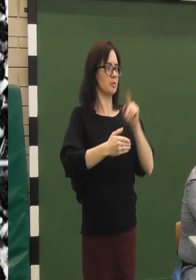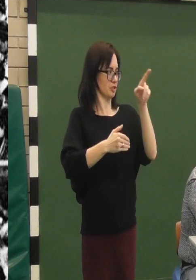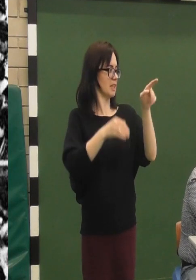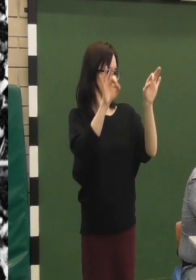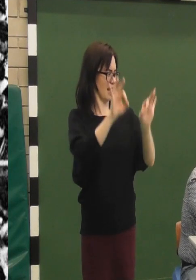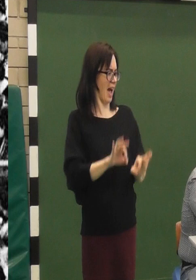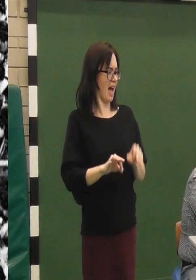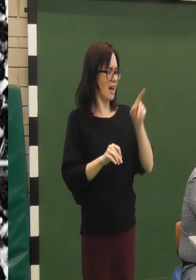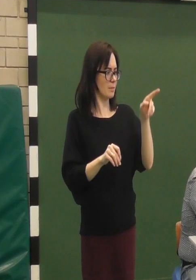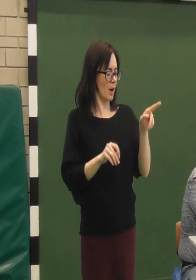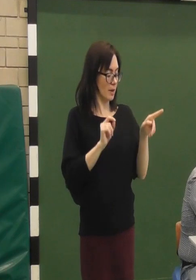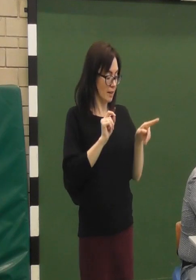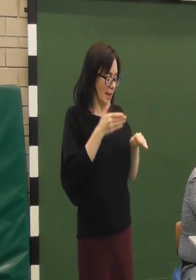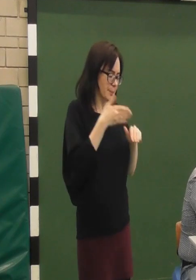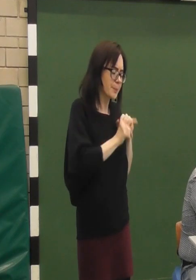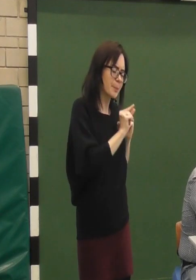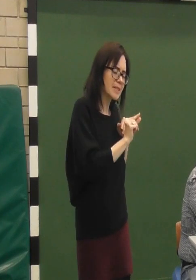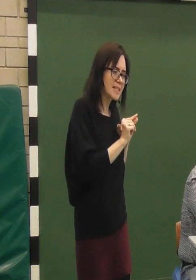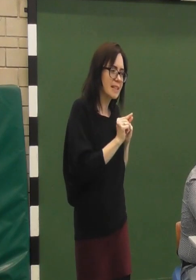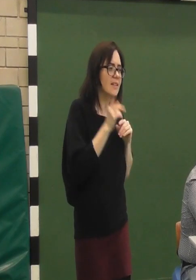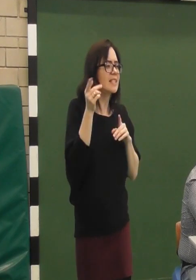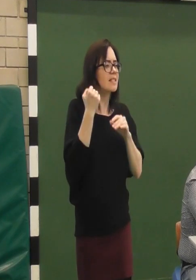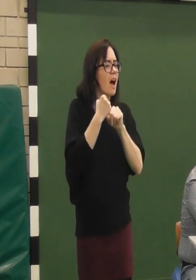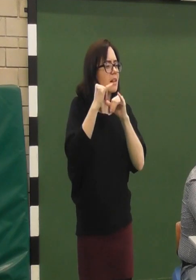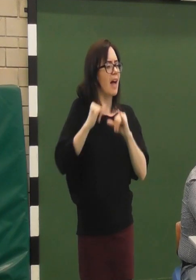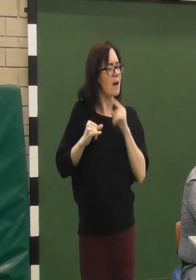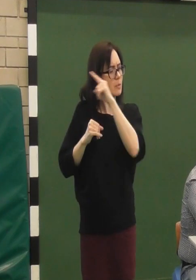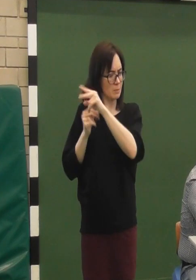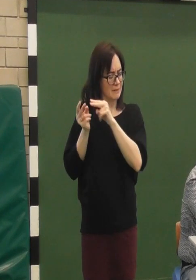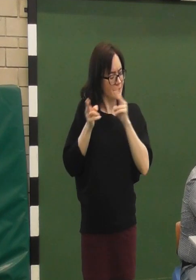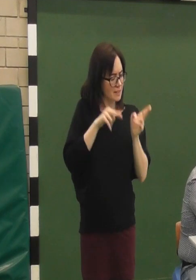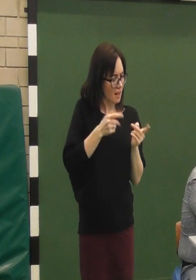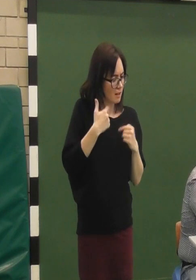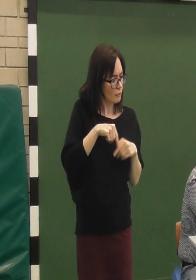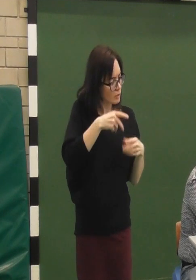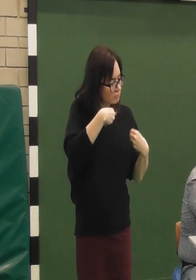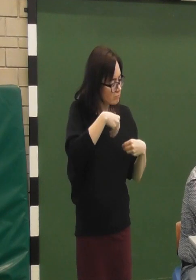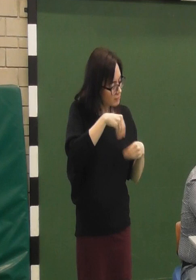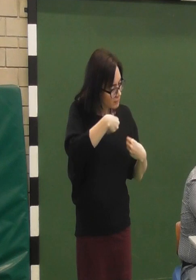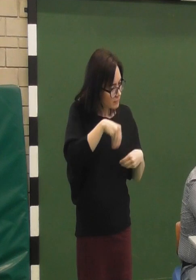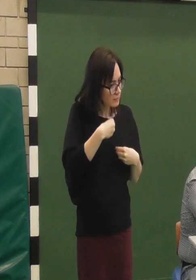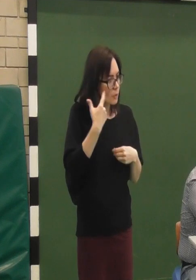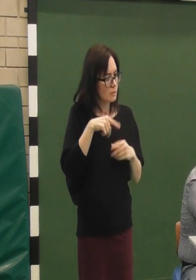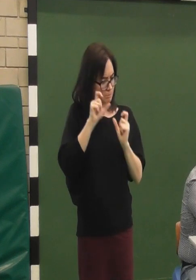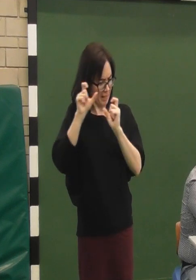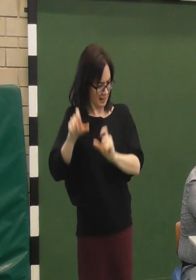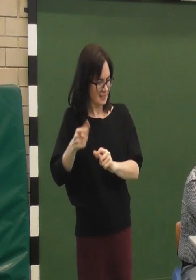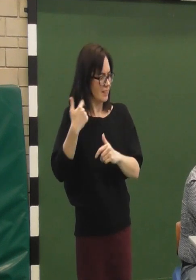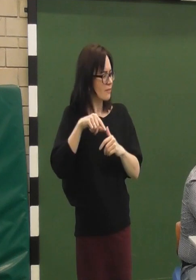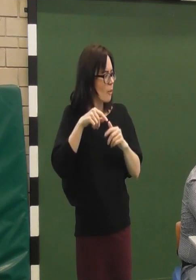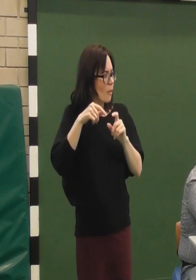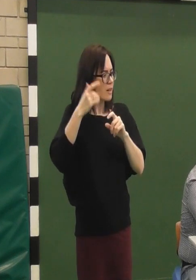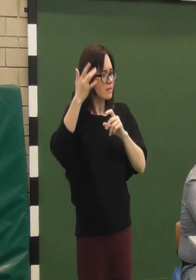Egy kicsit bérünk vissza még Auschwitzba. Igen. Hogy tetszett mondani, hogy mikor megérkeztek, akkor kopasztran írták a... Ja,